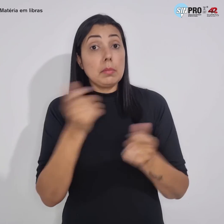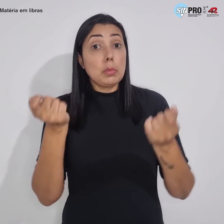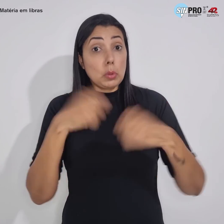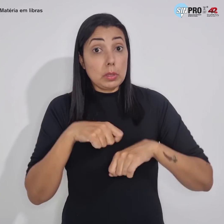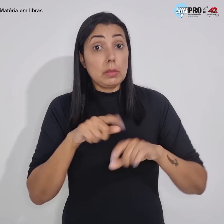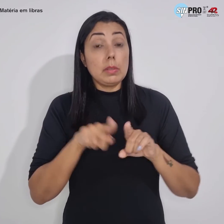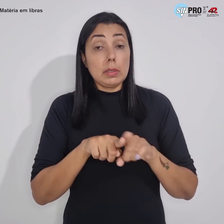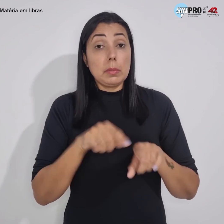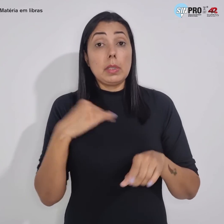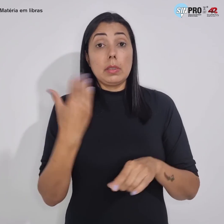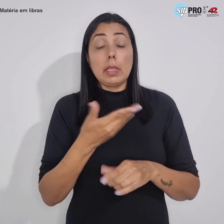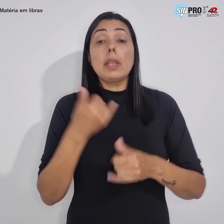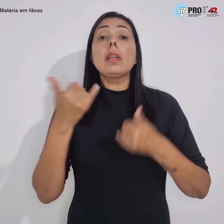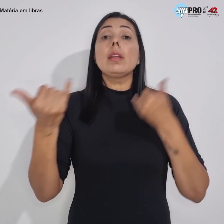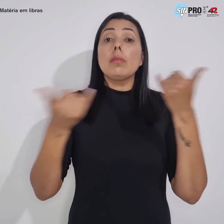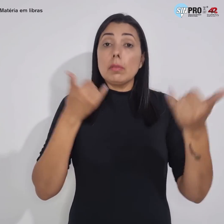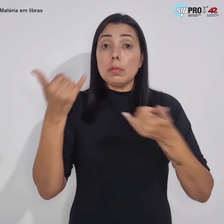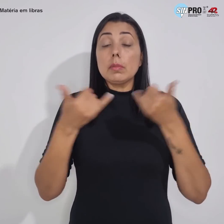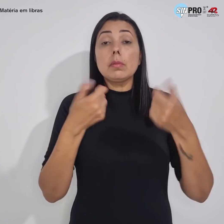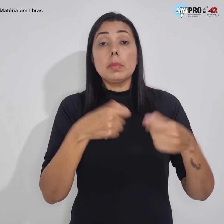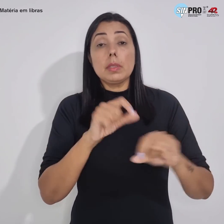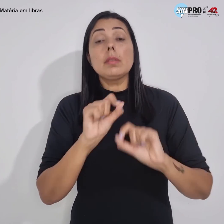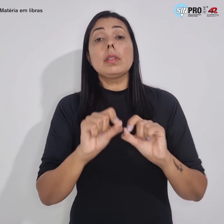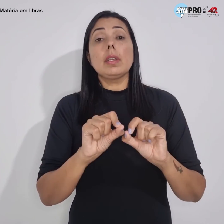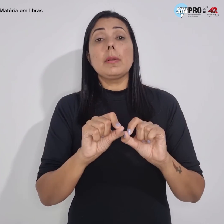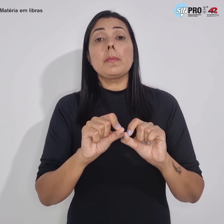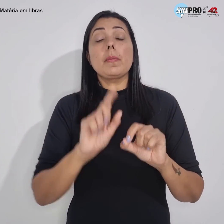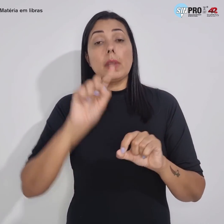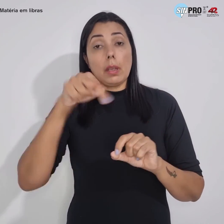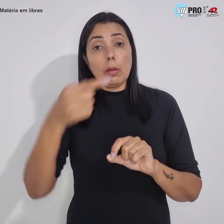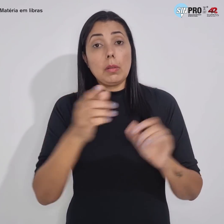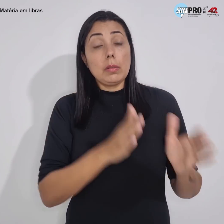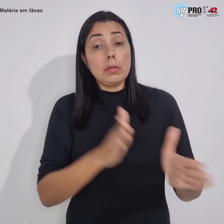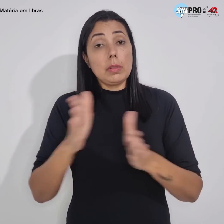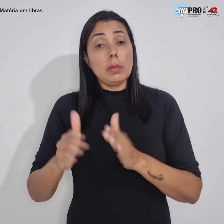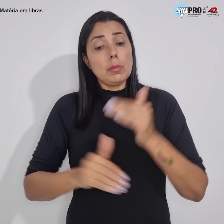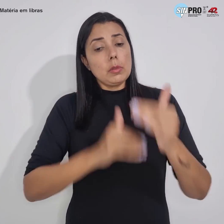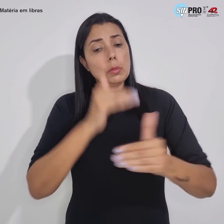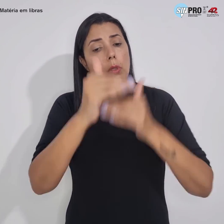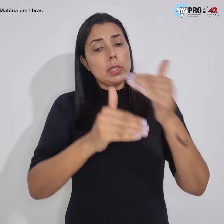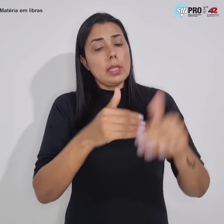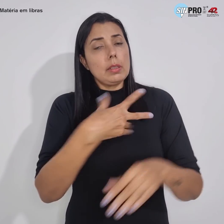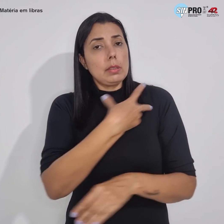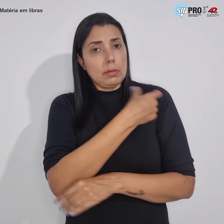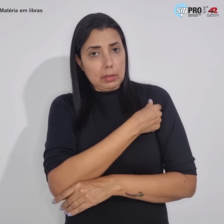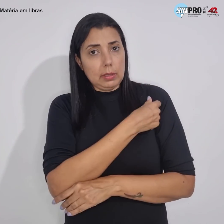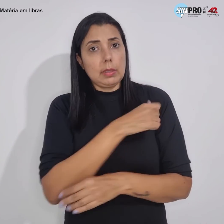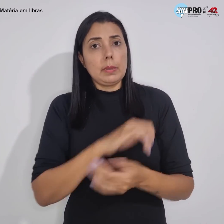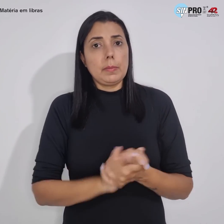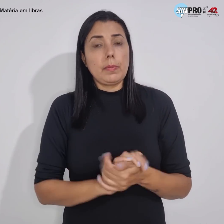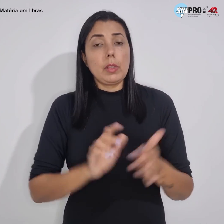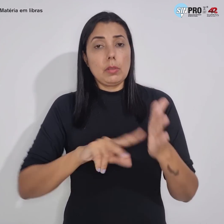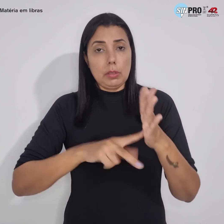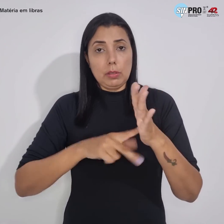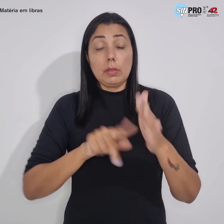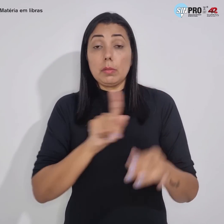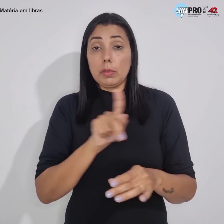Tão logo haja informações precisas sobre a próxima fase do processo de vacinação, o SimproDF